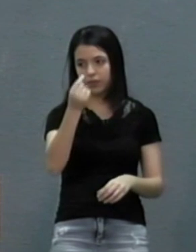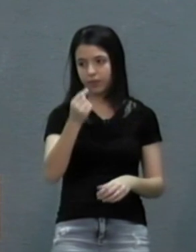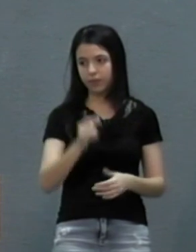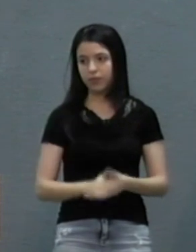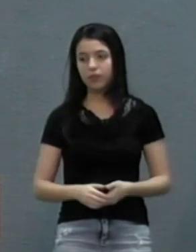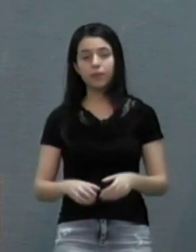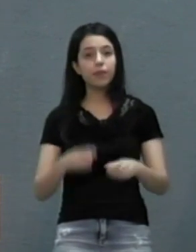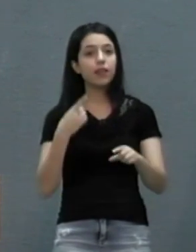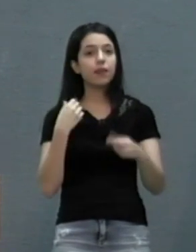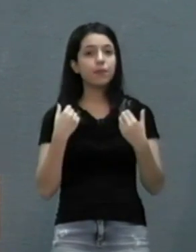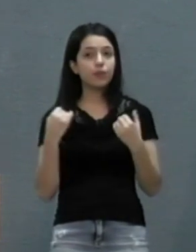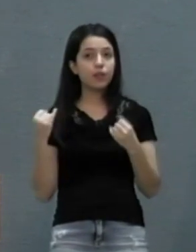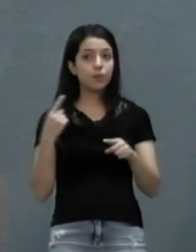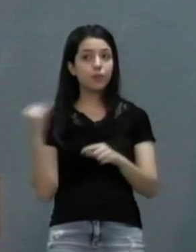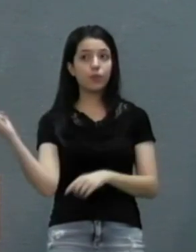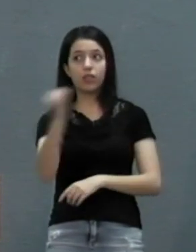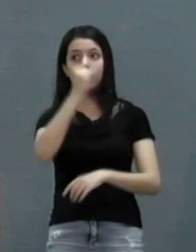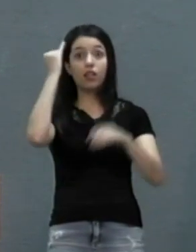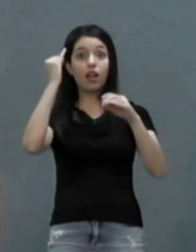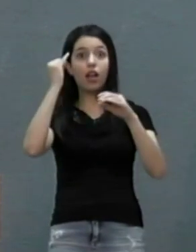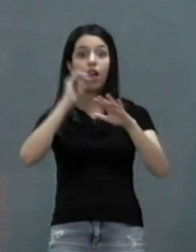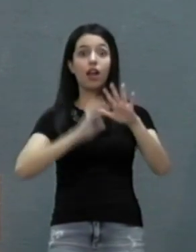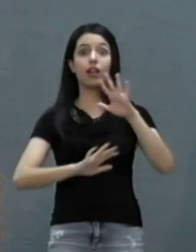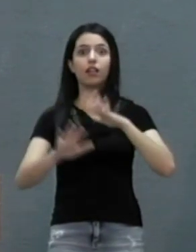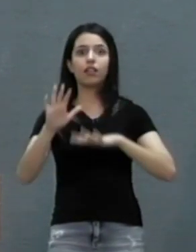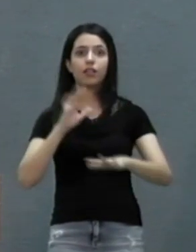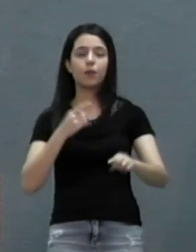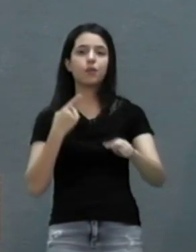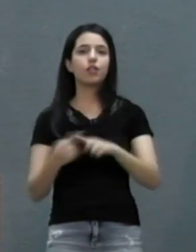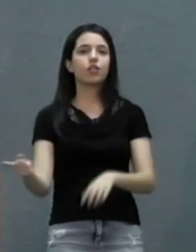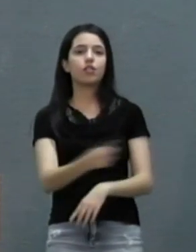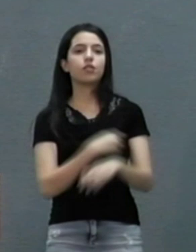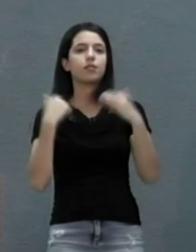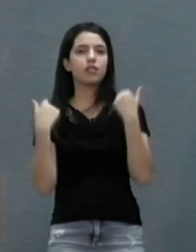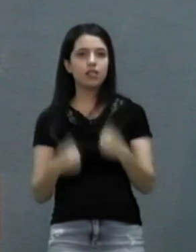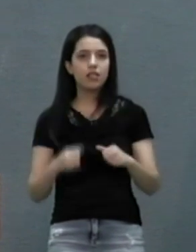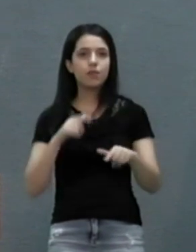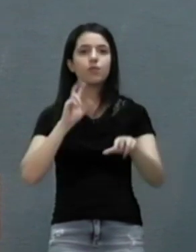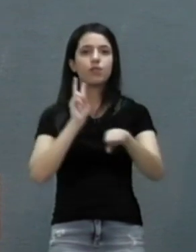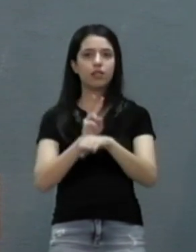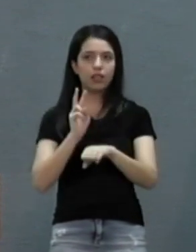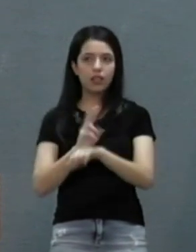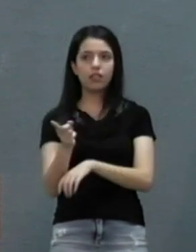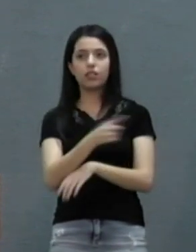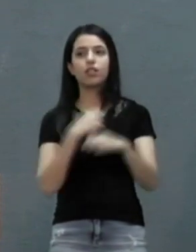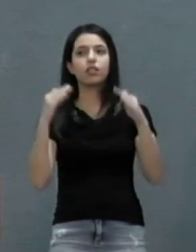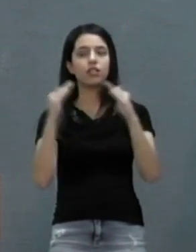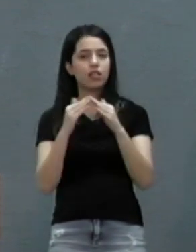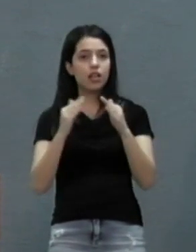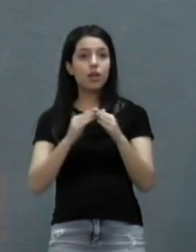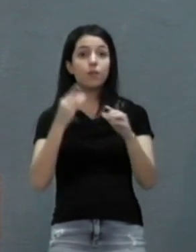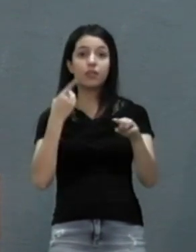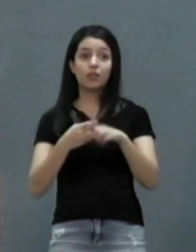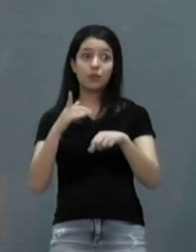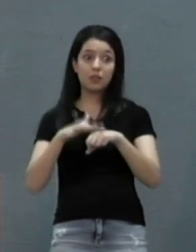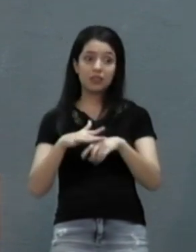ficar atenta aí à população, que nós devemos cuidar do nosso quintal, porque senão a doença pode aí causar um grande